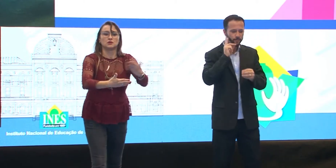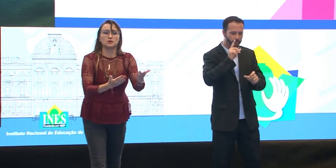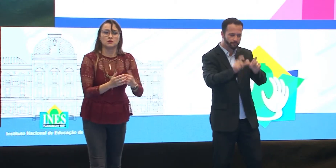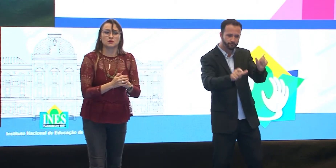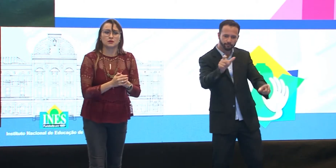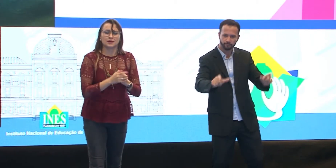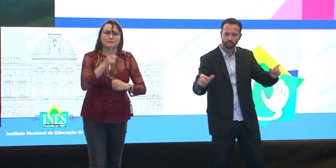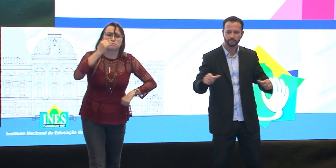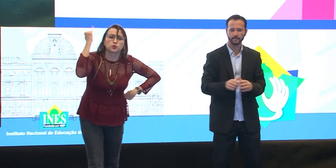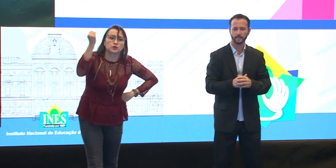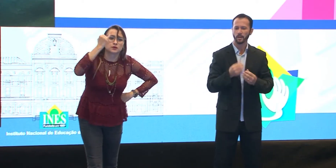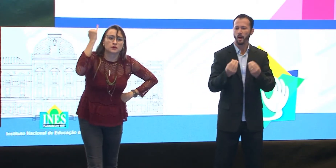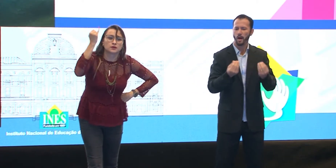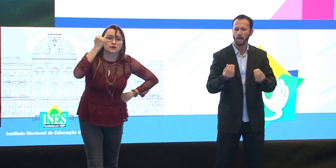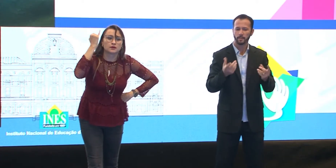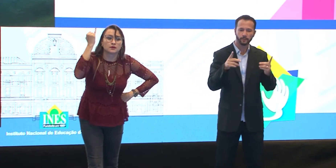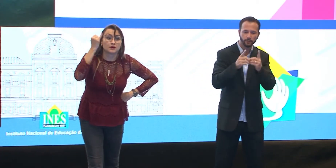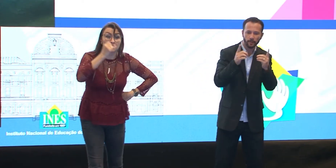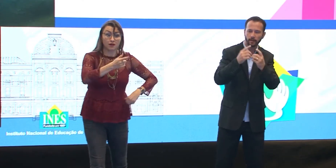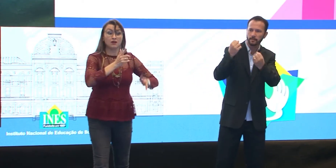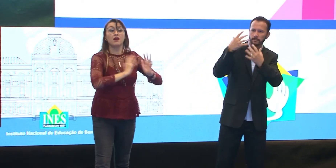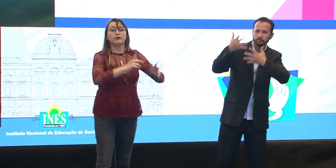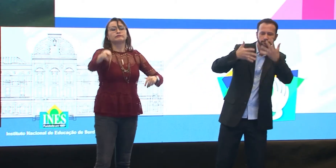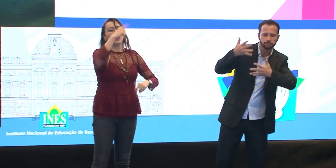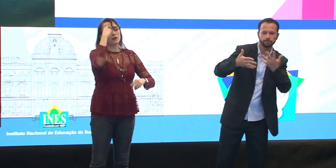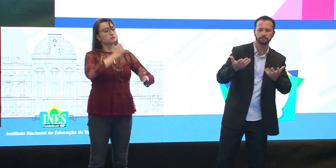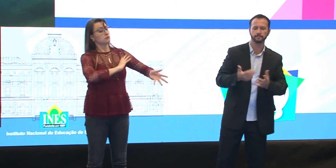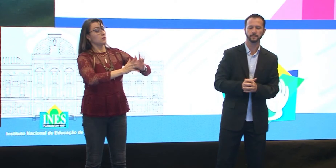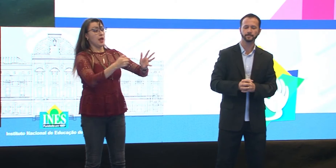vão aprender, e de que forma eles vão aprender?